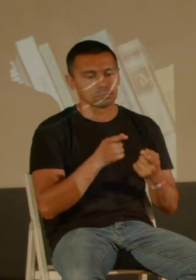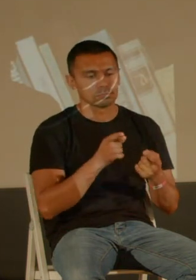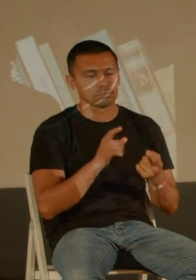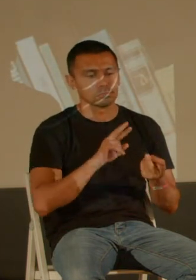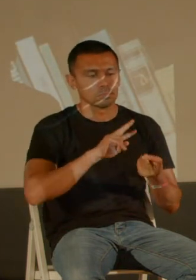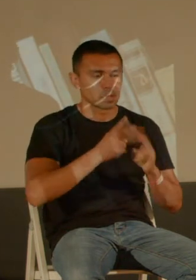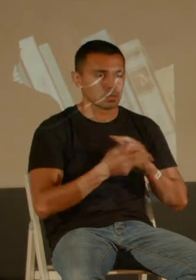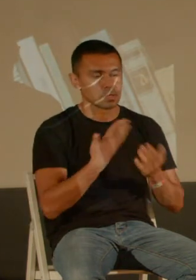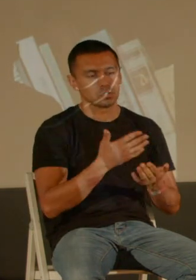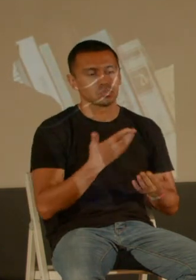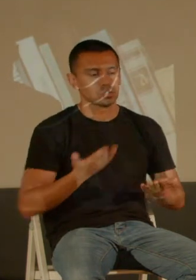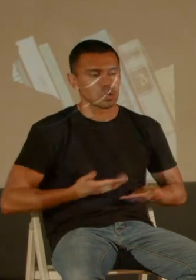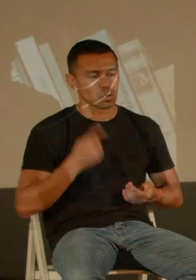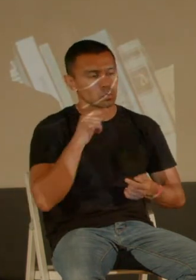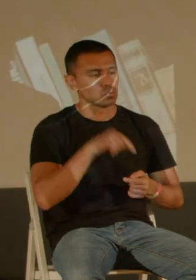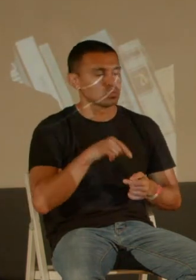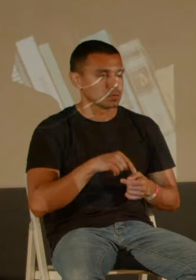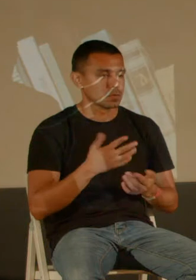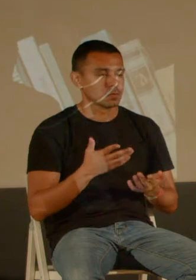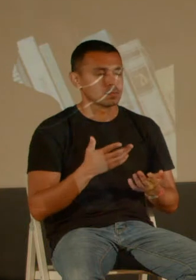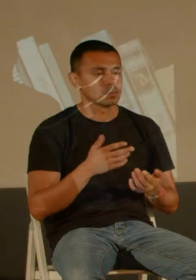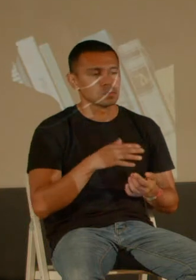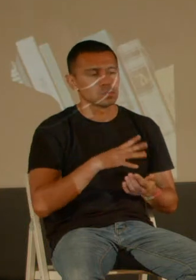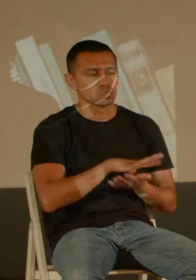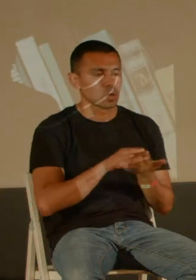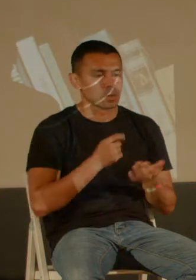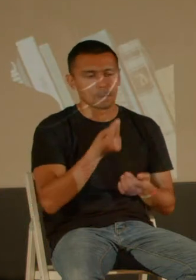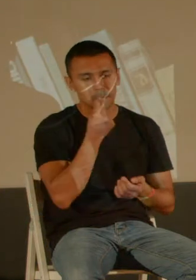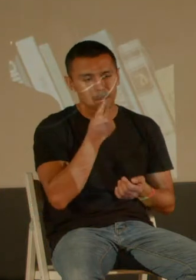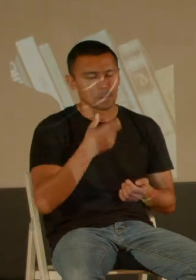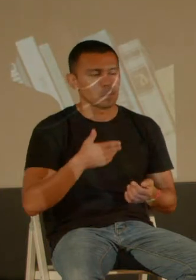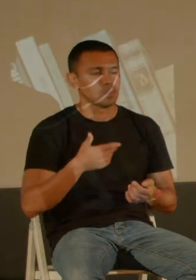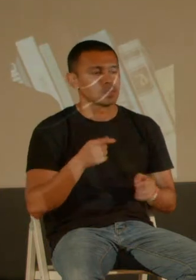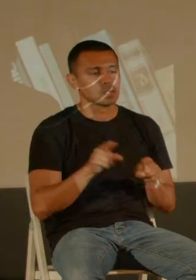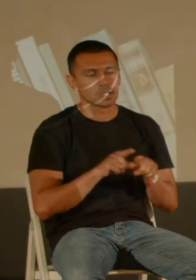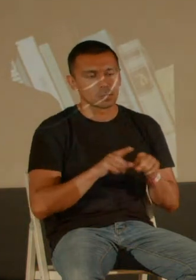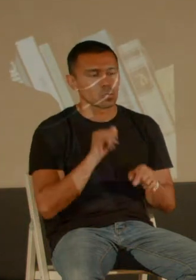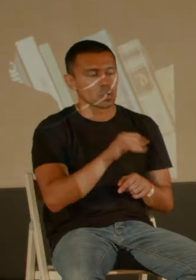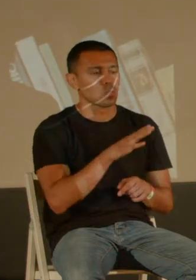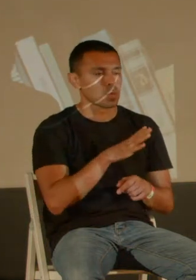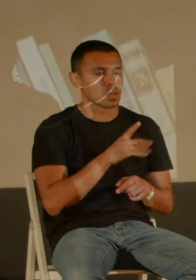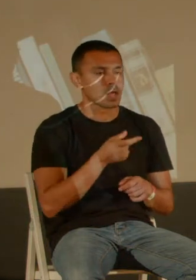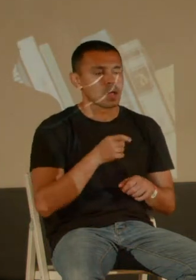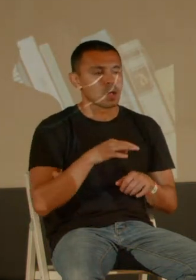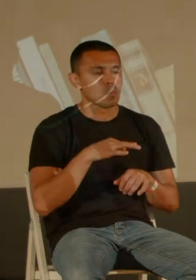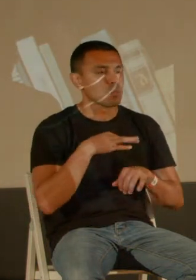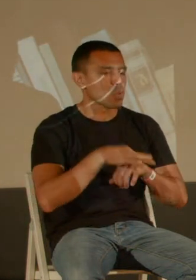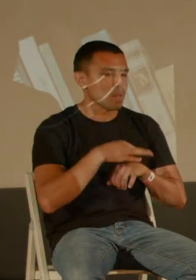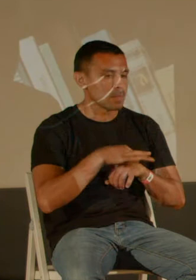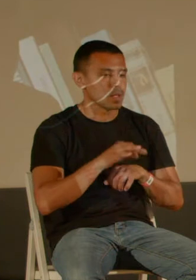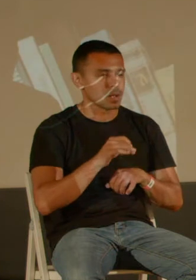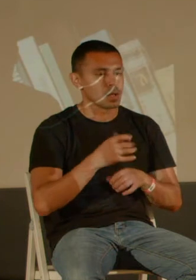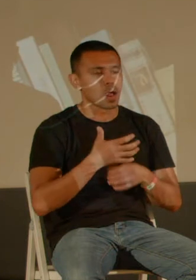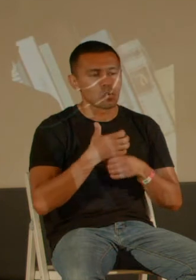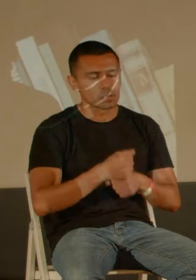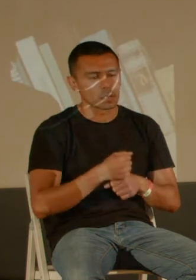життя. Я думаю, що тут от з розладом харчової поведінки от так само. В неї ж була не булімія, ну хто знайомий, та